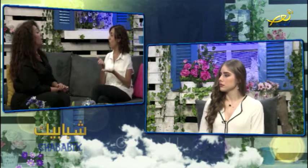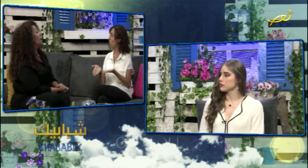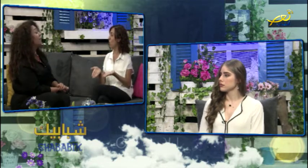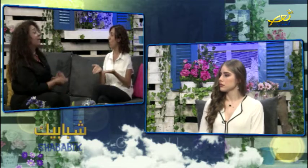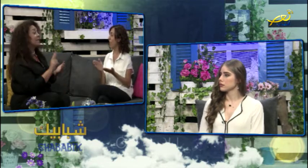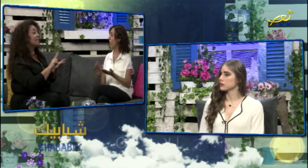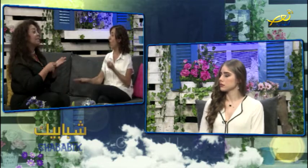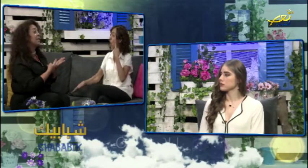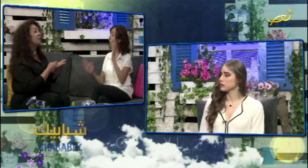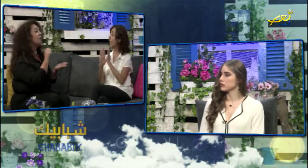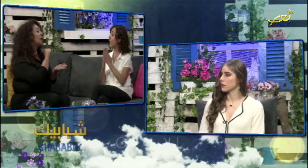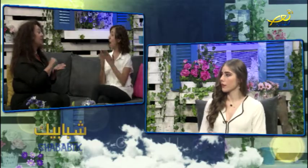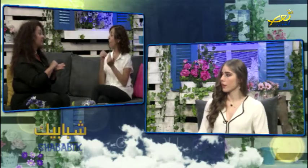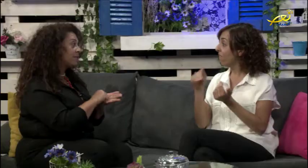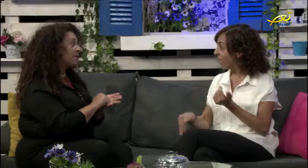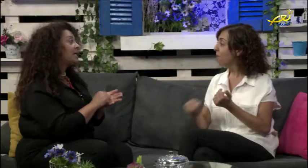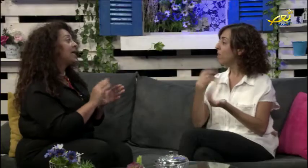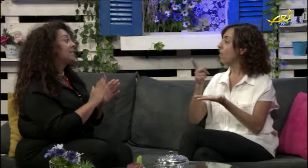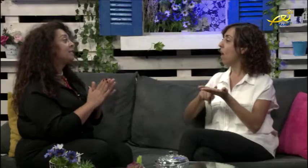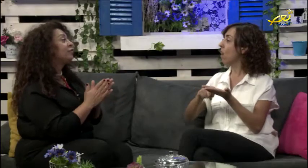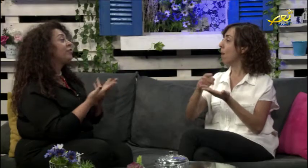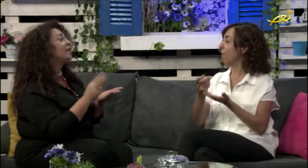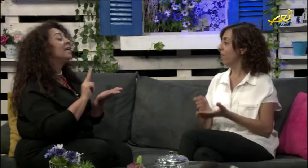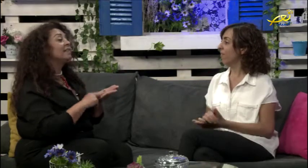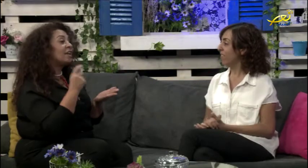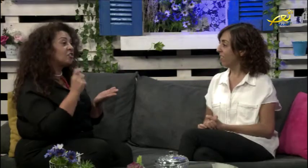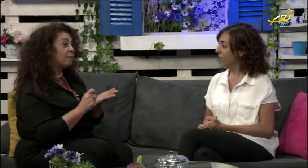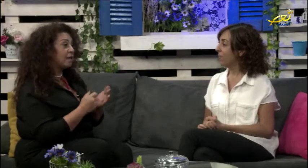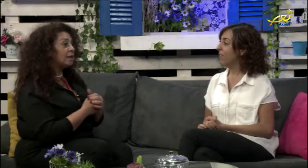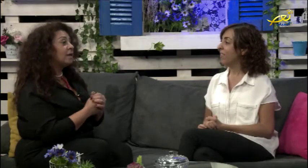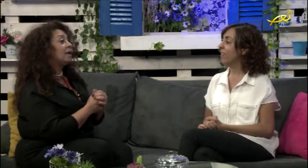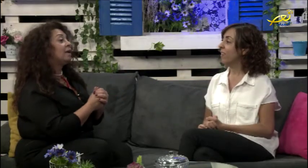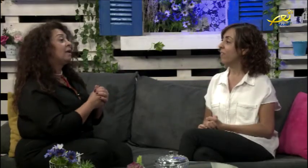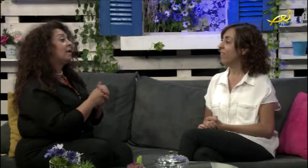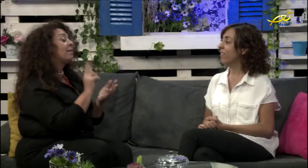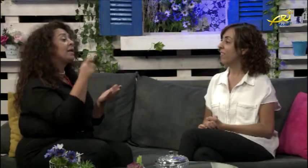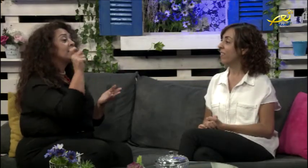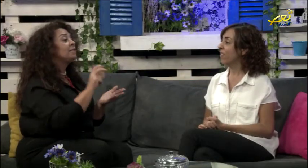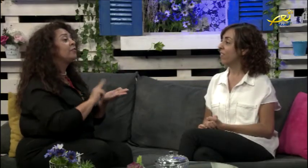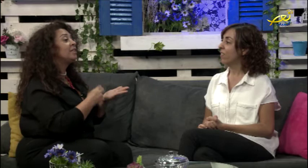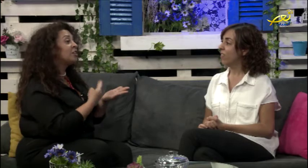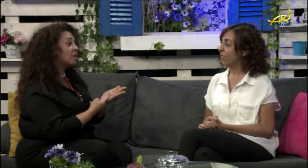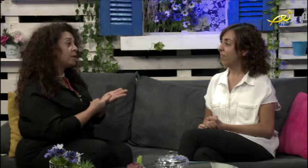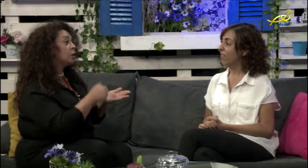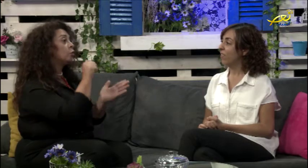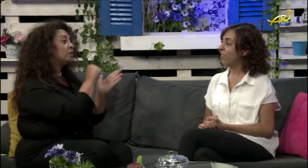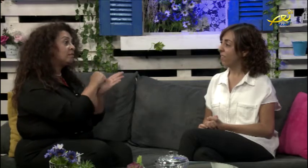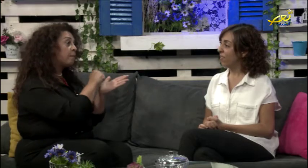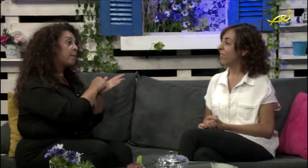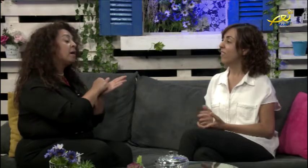لما رح تصير هيدي اللغة رسمية رح يصير في ترجمة، لما رح يصير في ترجمة وتتطبق رح